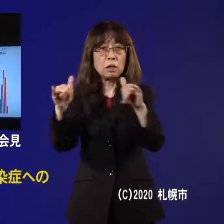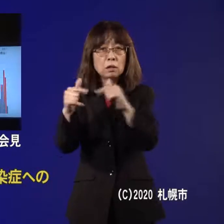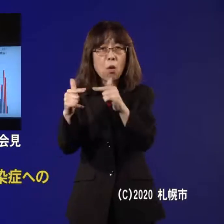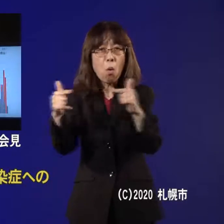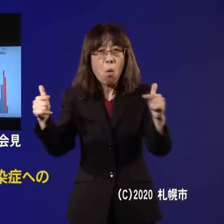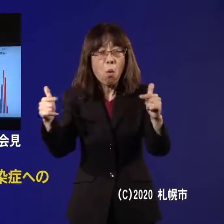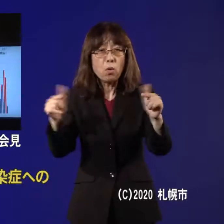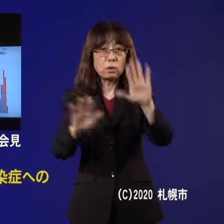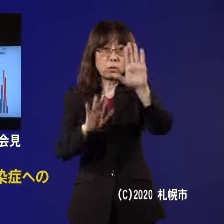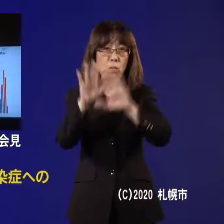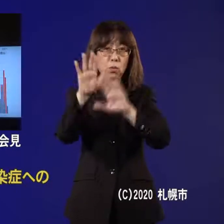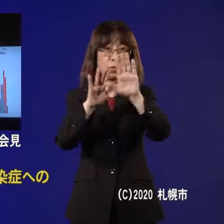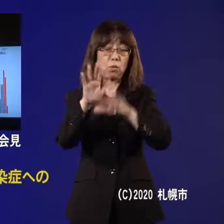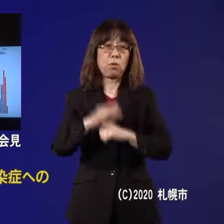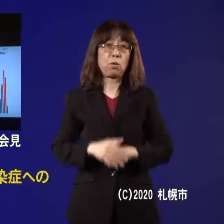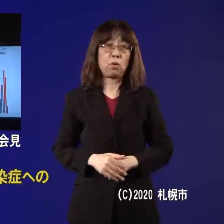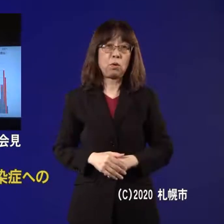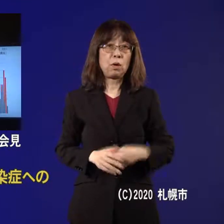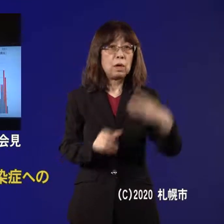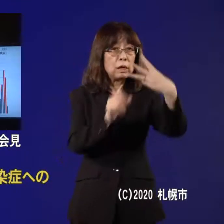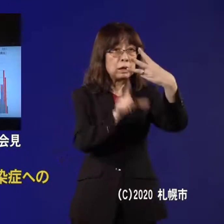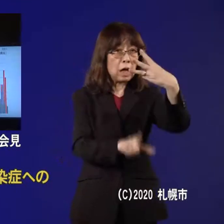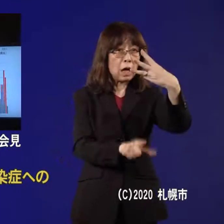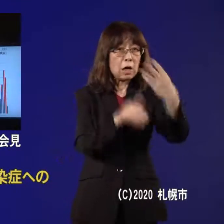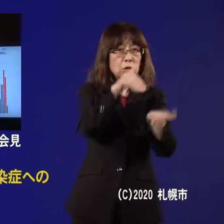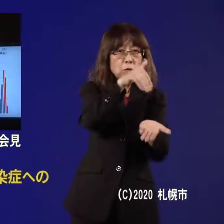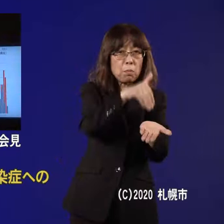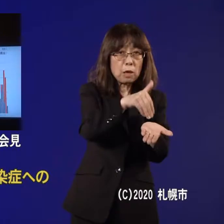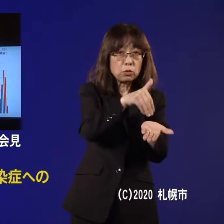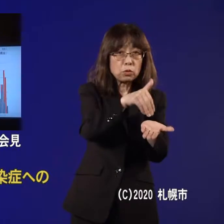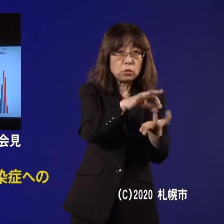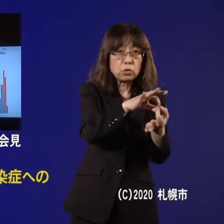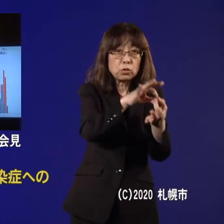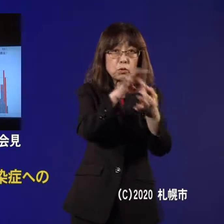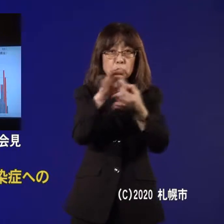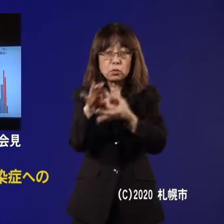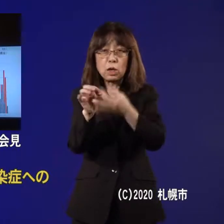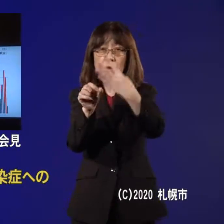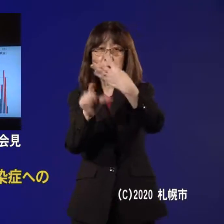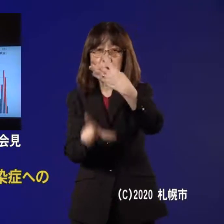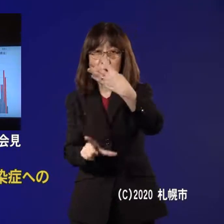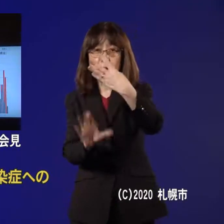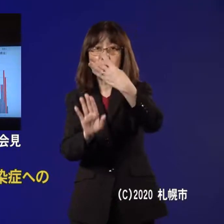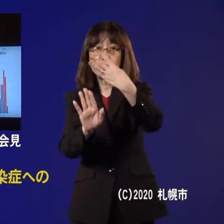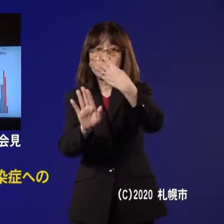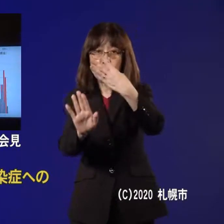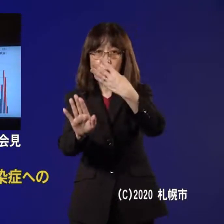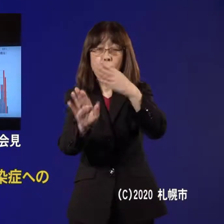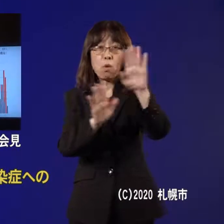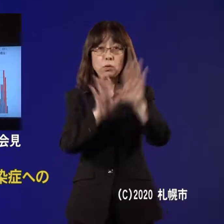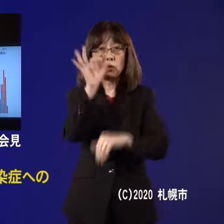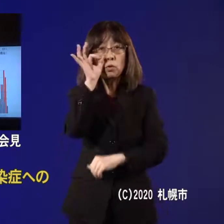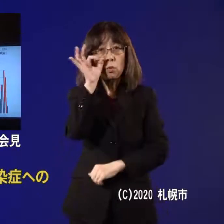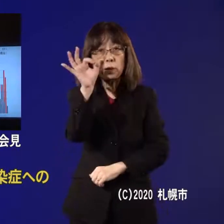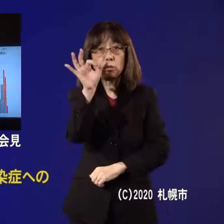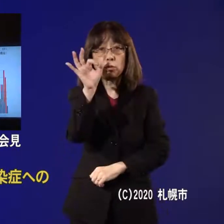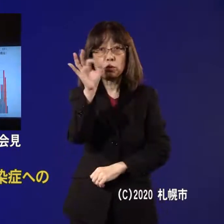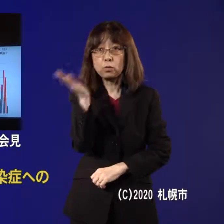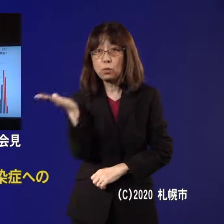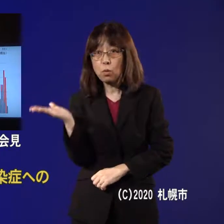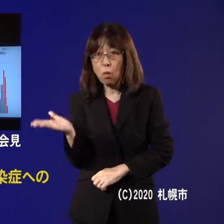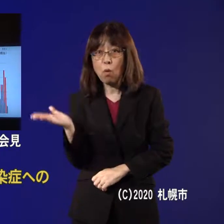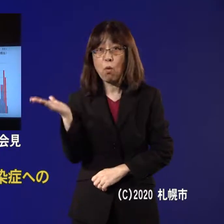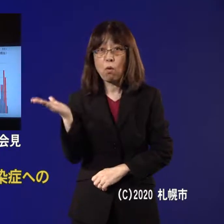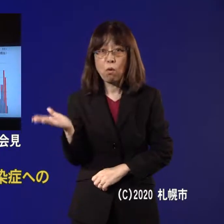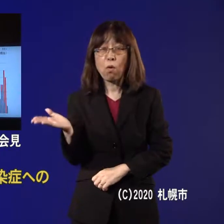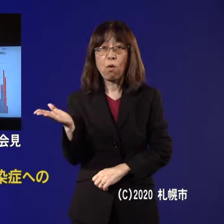が、この3月の末から4月に入って見ていただきますと、リンクを追